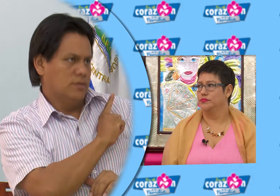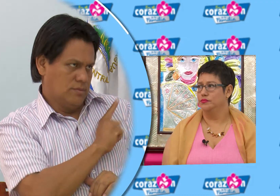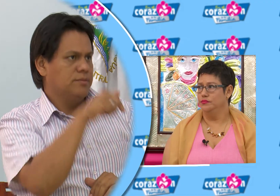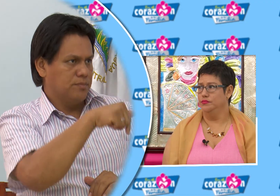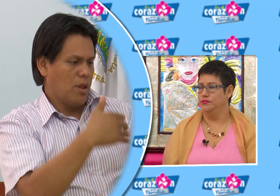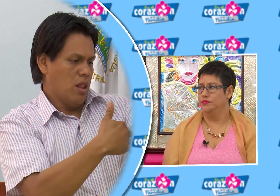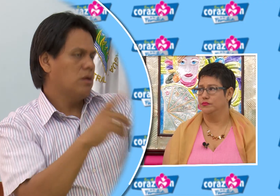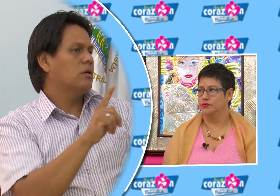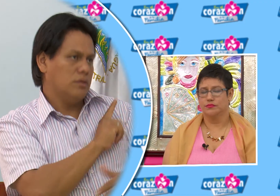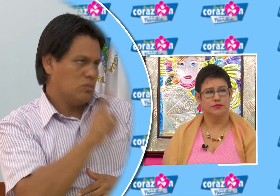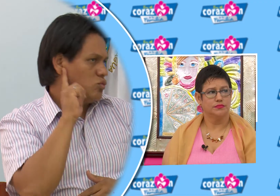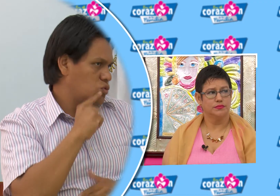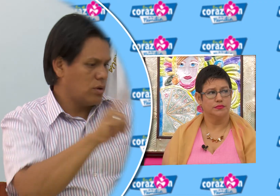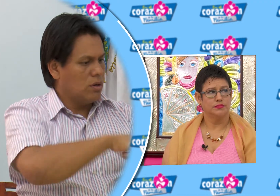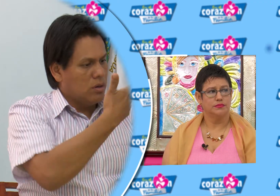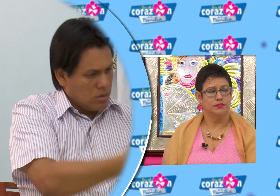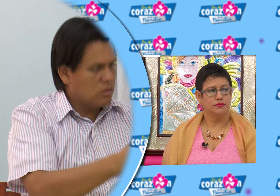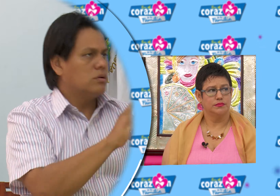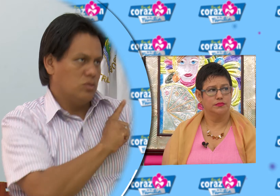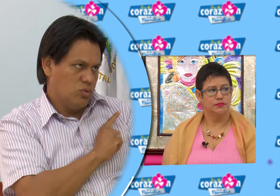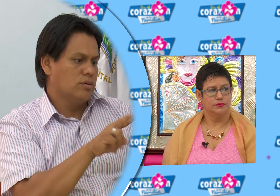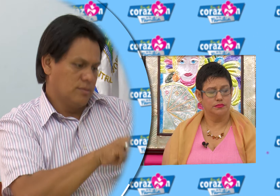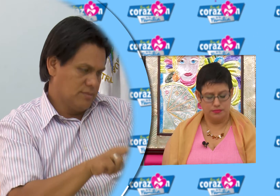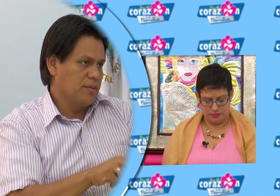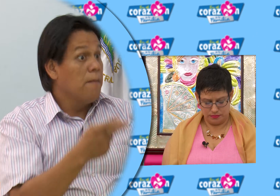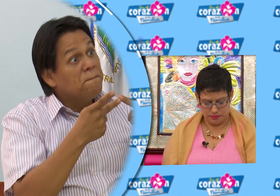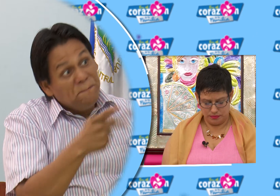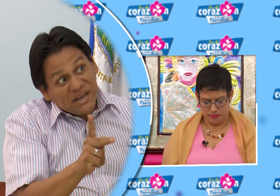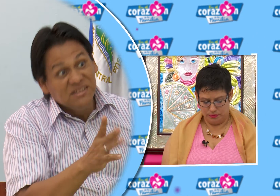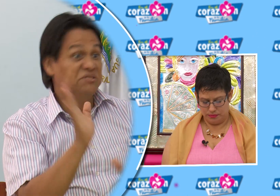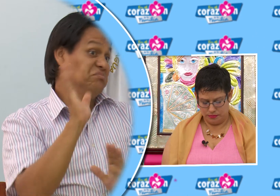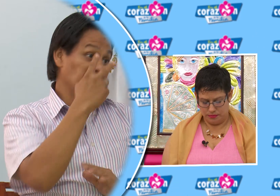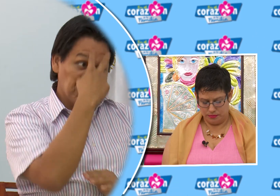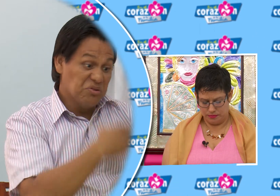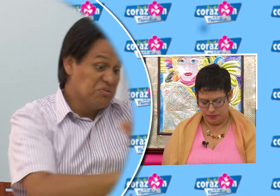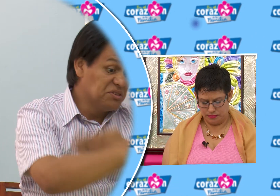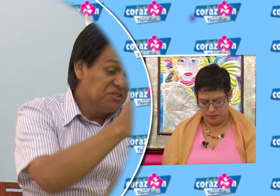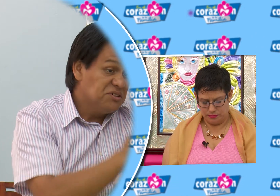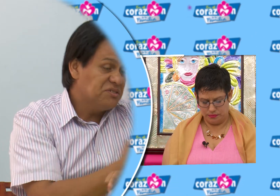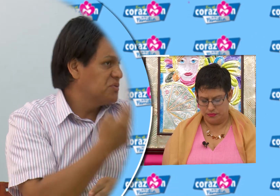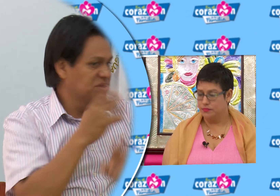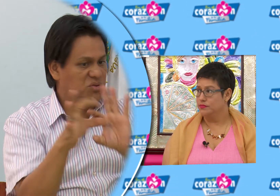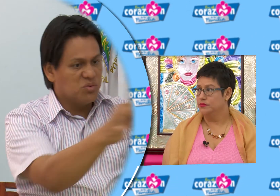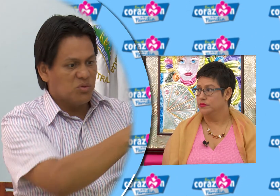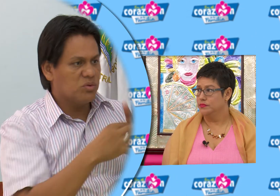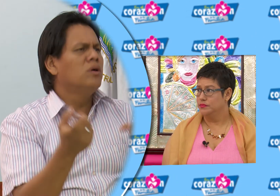también falta la preparación de las personas con discapacidad en el ámbito laboral. Creo que es una de las dificultades que podemos